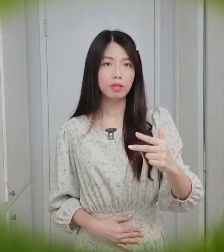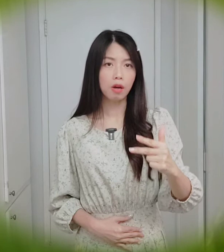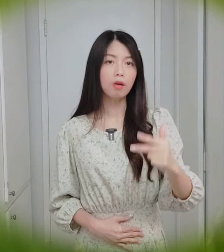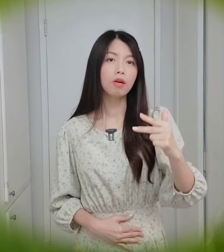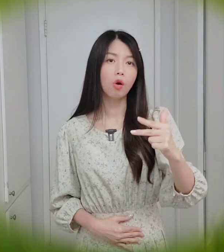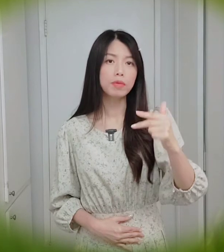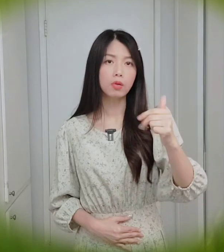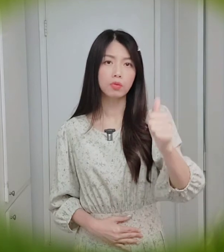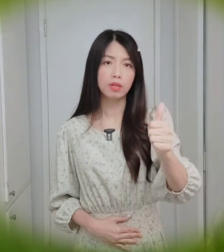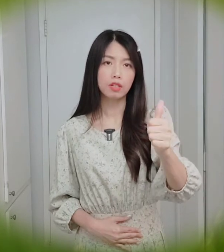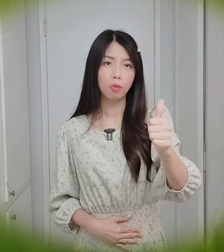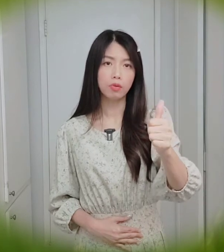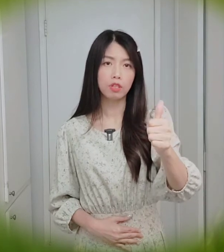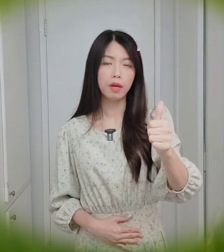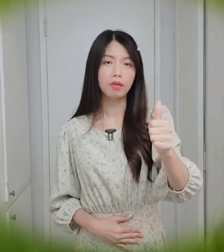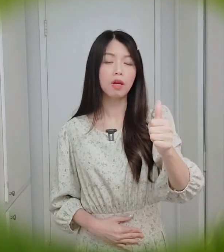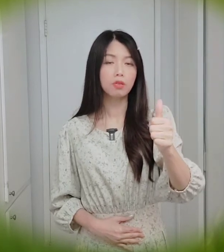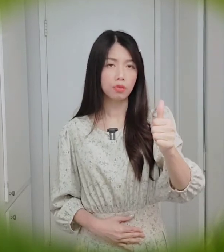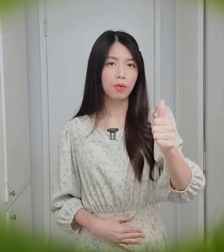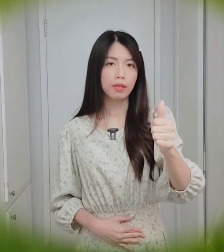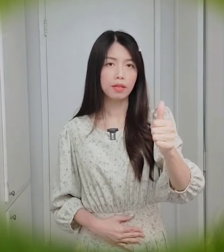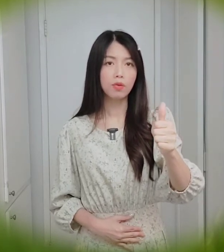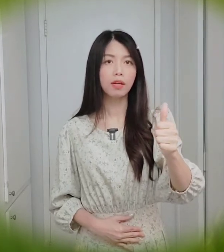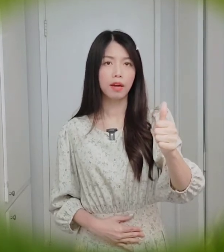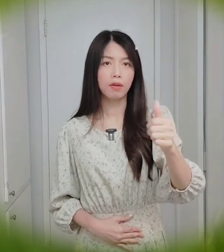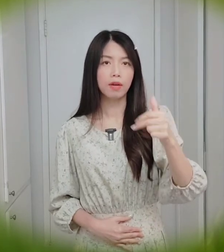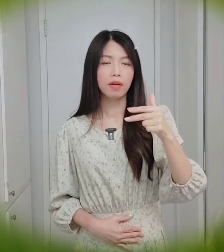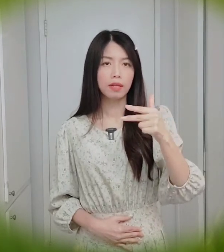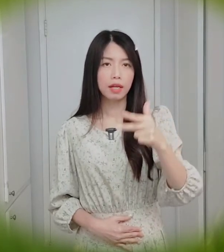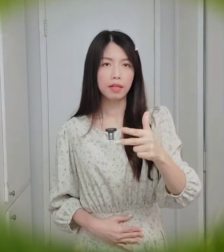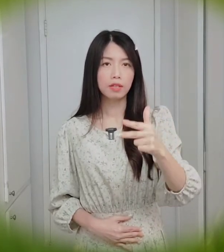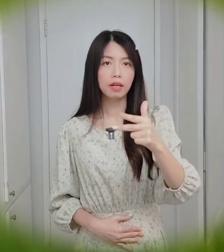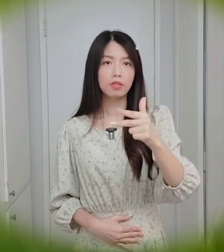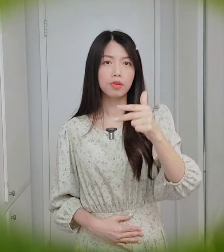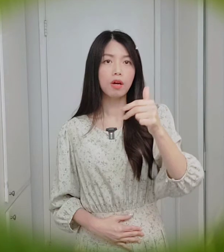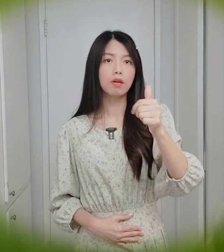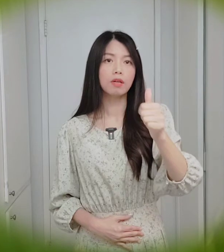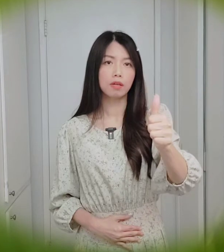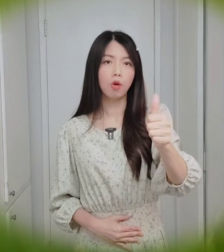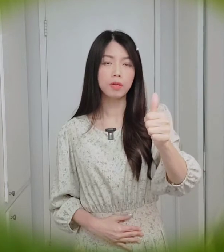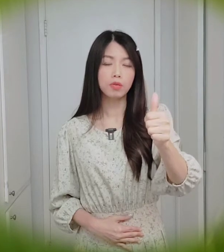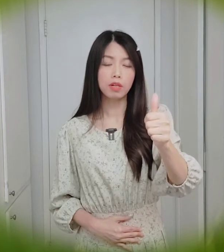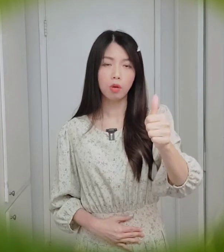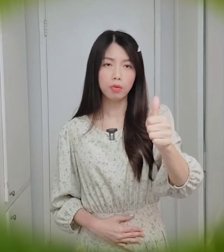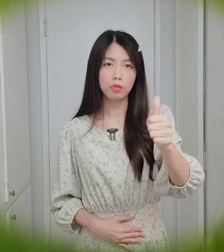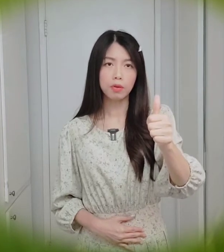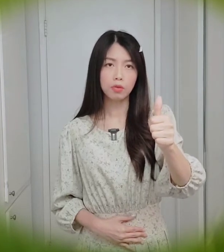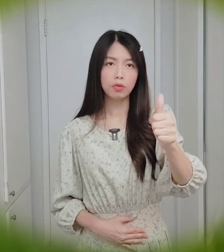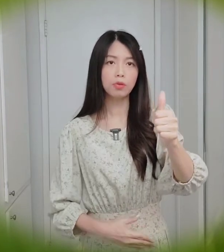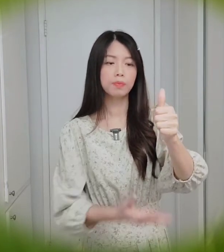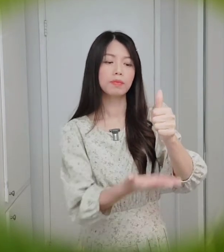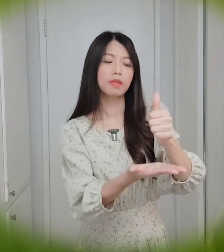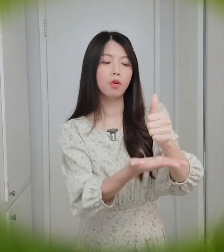옆으로 하셔서 검지하고 중지를 접어주시면 주라고 한 뜻의 수어가 돼요. 이 상태에서 시작하시고요. 검지, 중지를